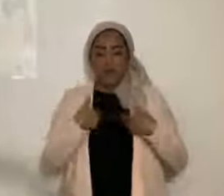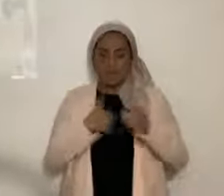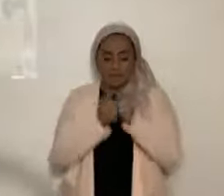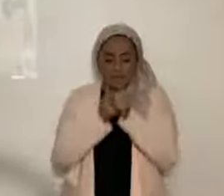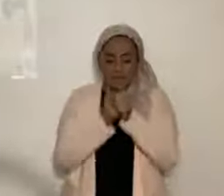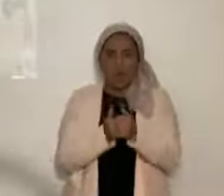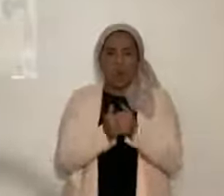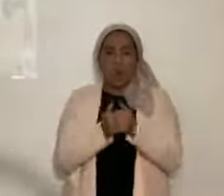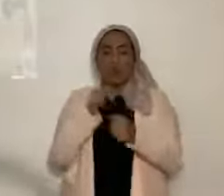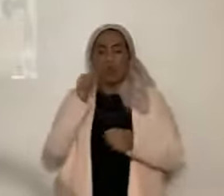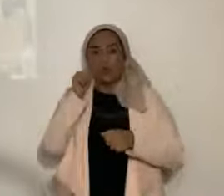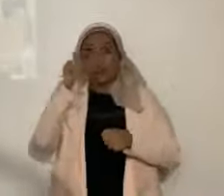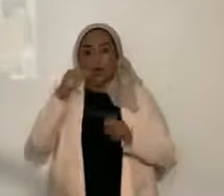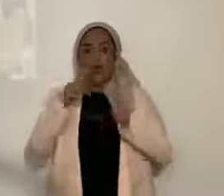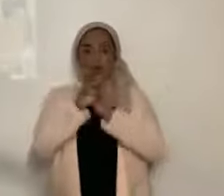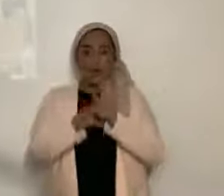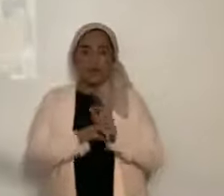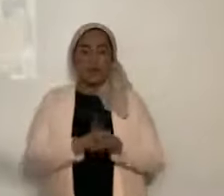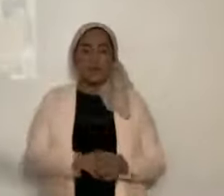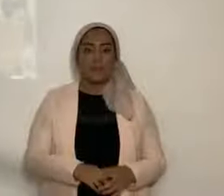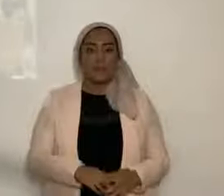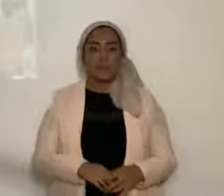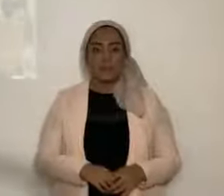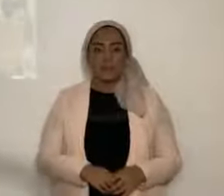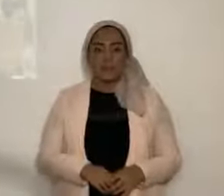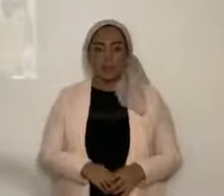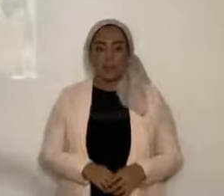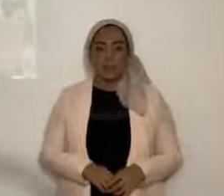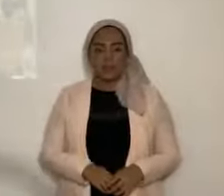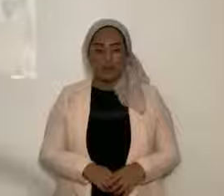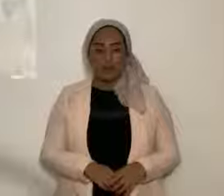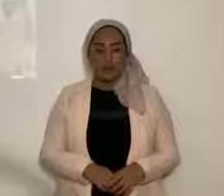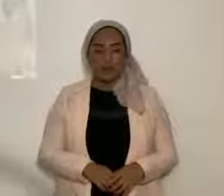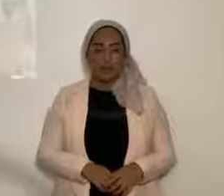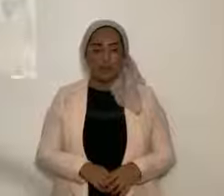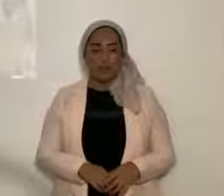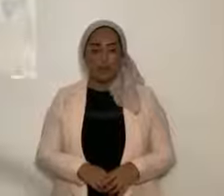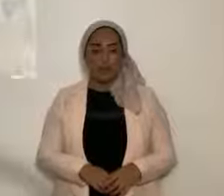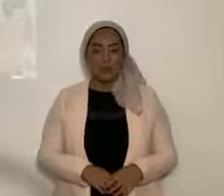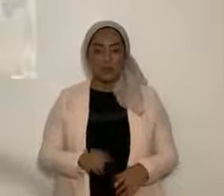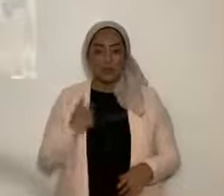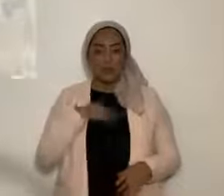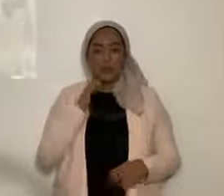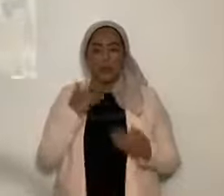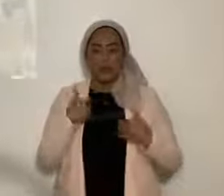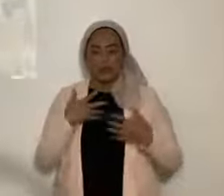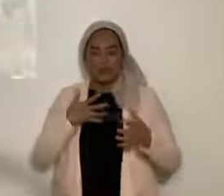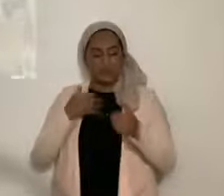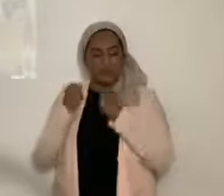o sea, en la Torah y los mandamientos. 14, en un momento